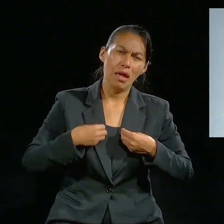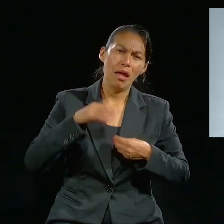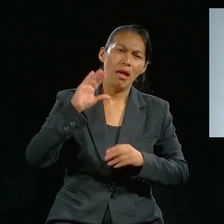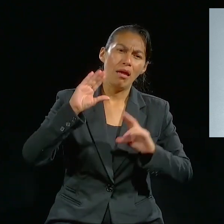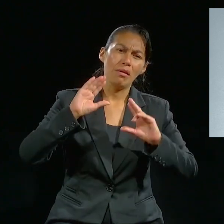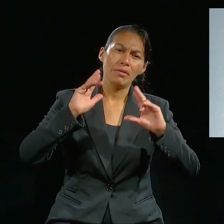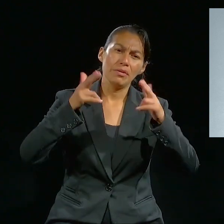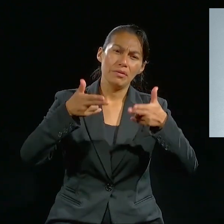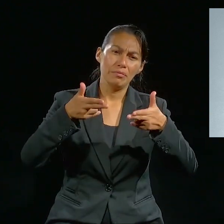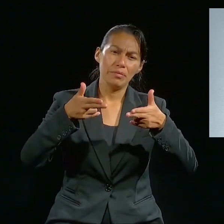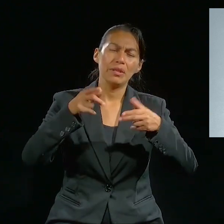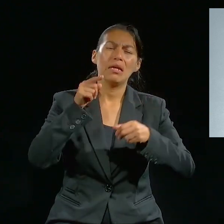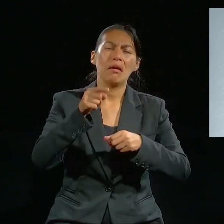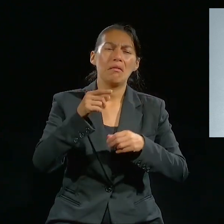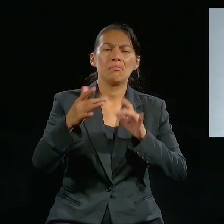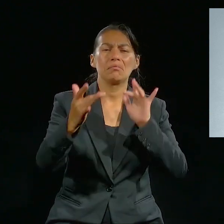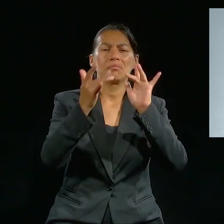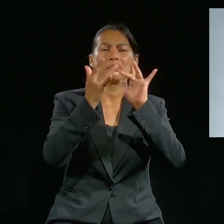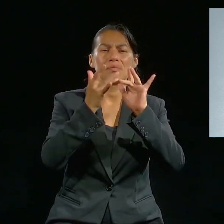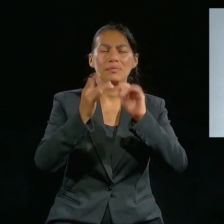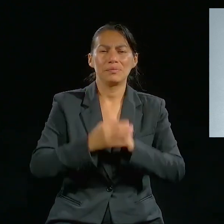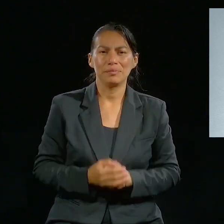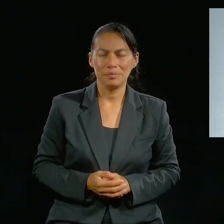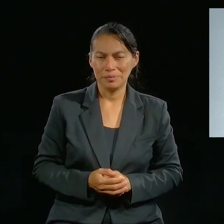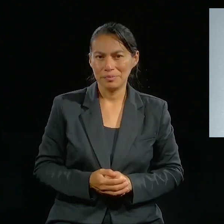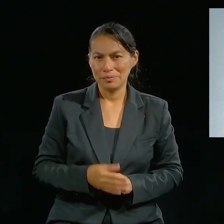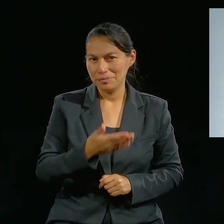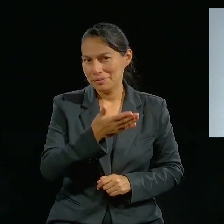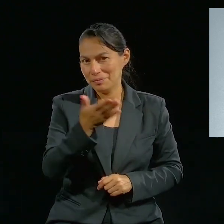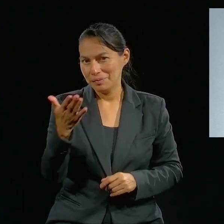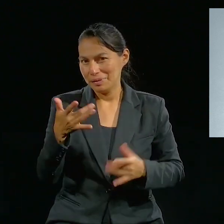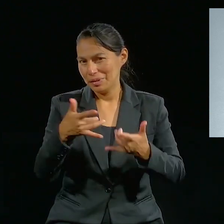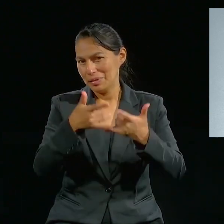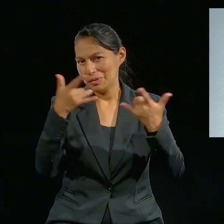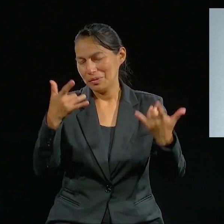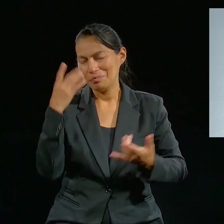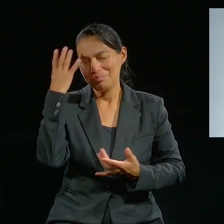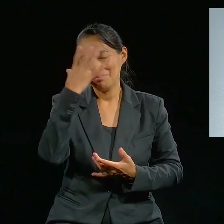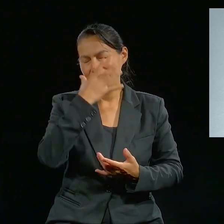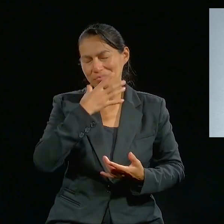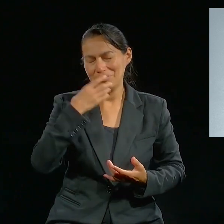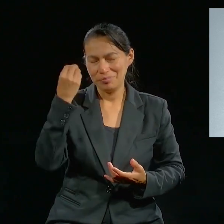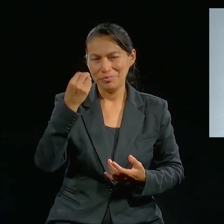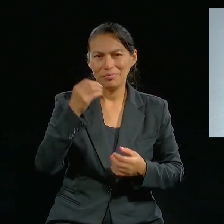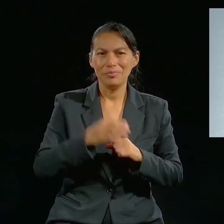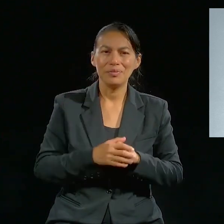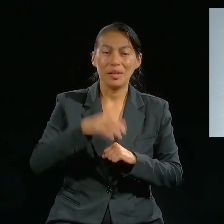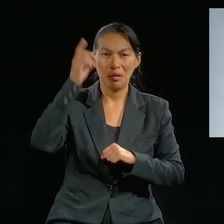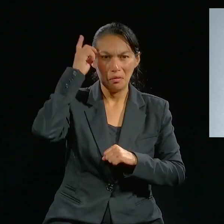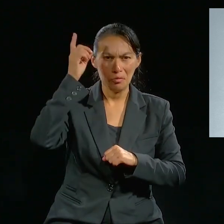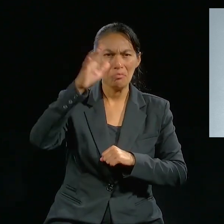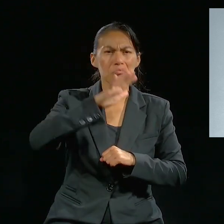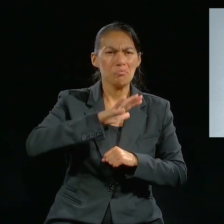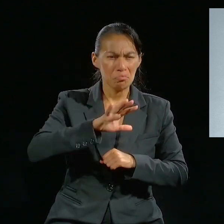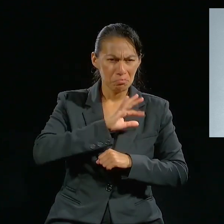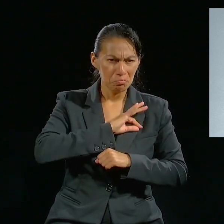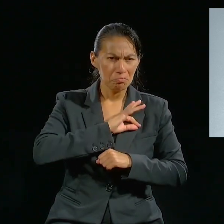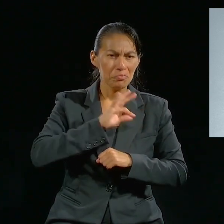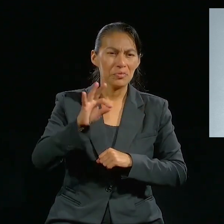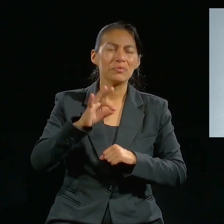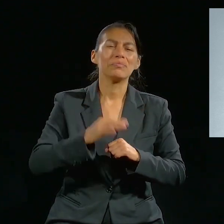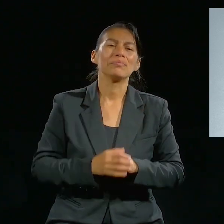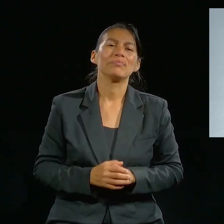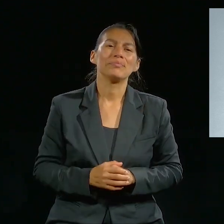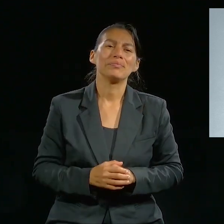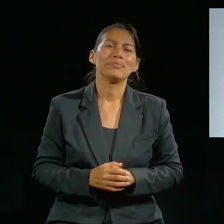y podamos escuchar inspiradoras historias del Dios de lo imposible.